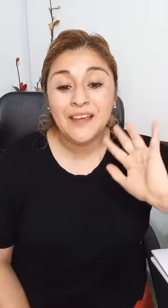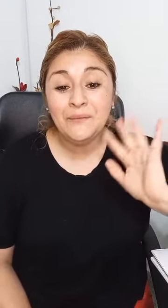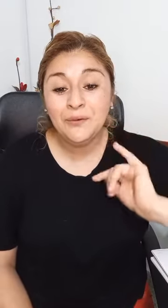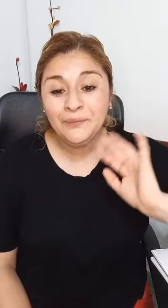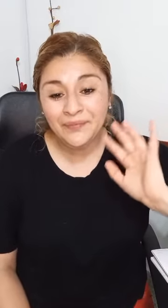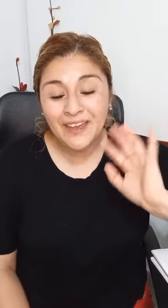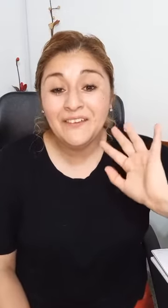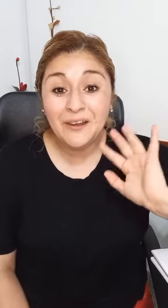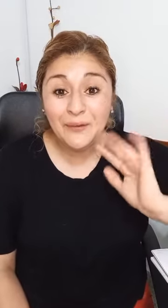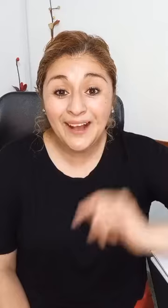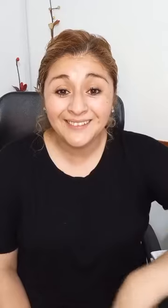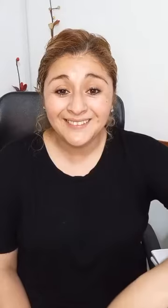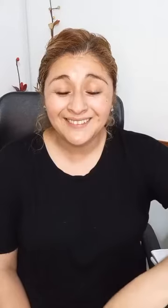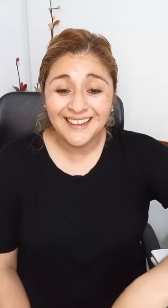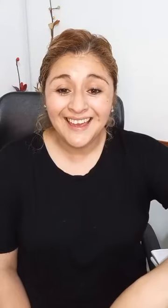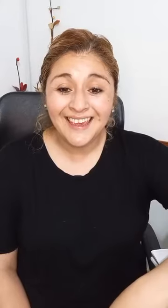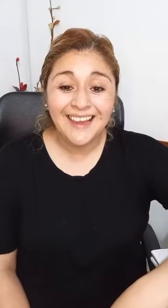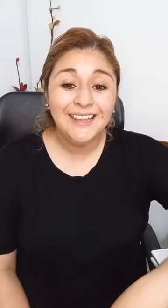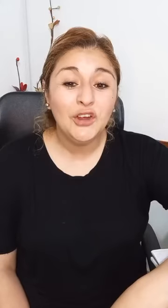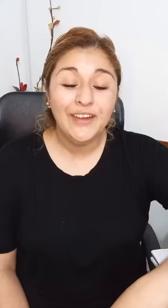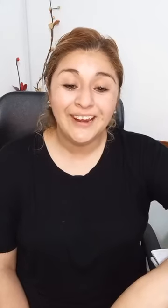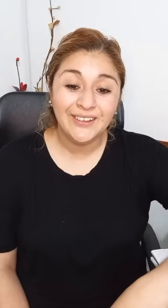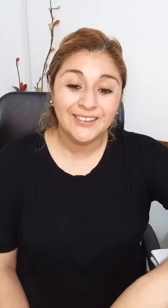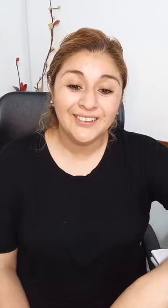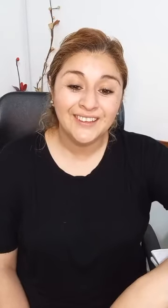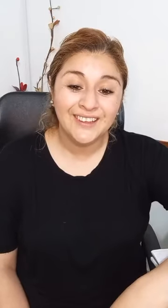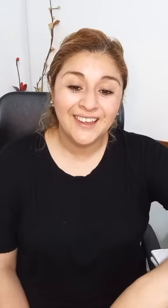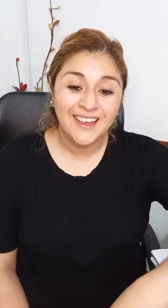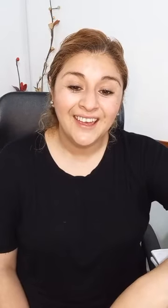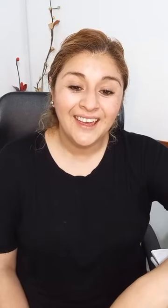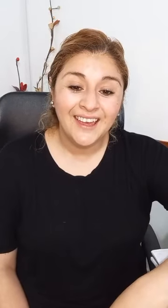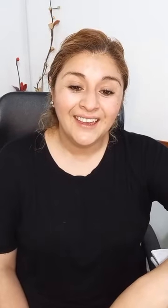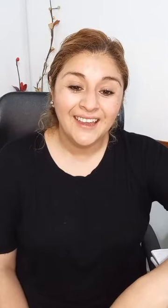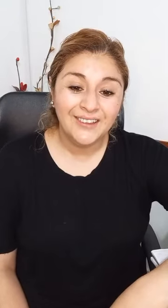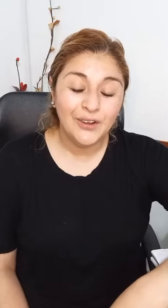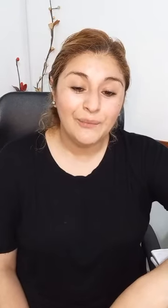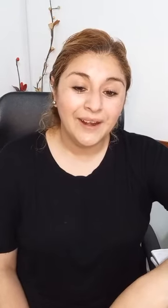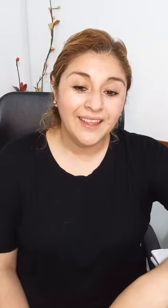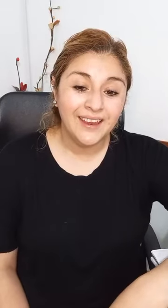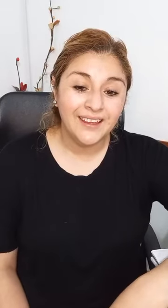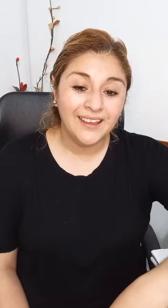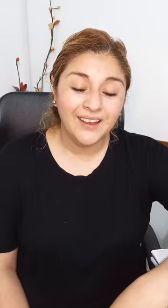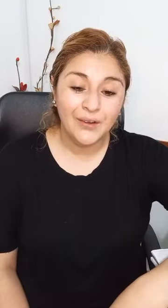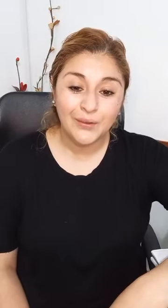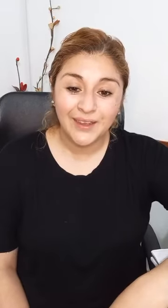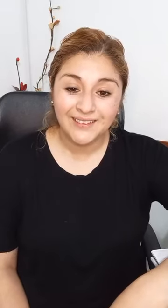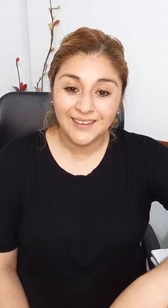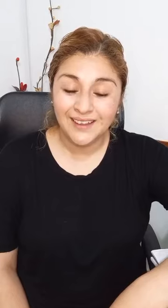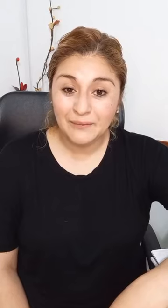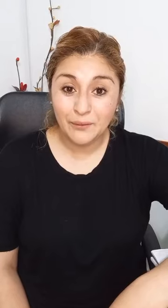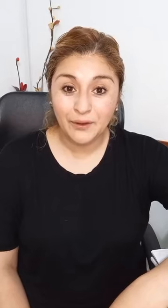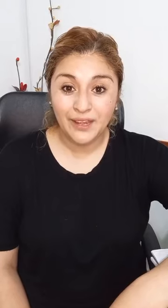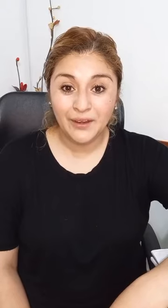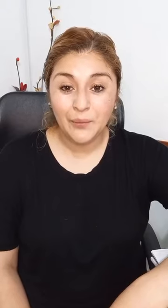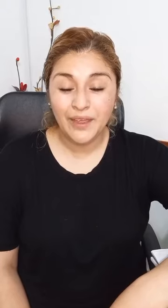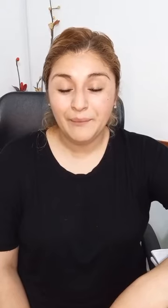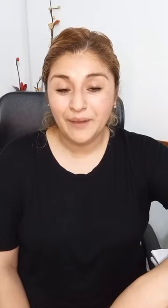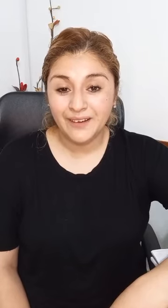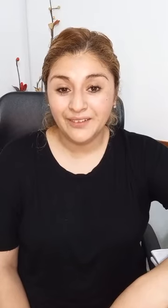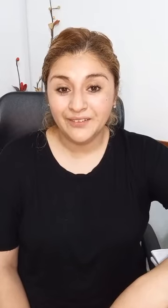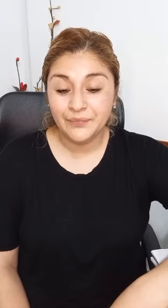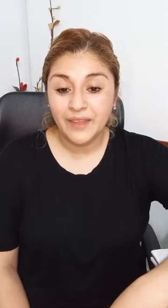Saludos, Samu. Eva, Lucas. Qué lindo verlos. Qué lindo compartir con ustedes este tiempo y bueno, que